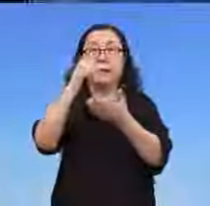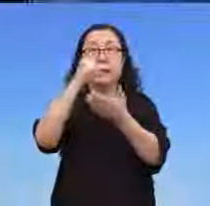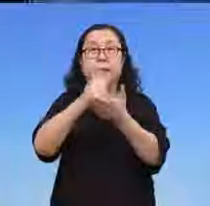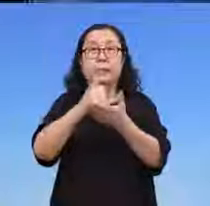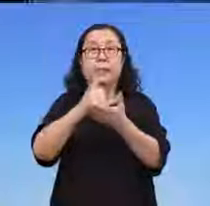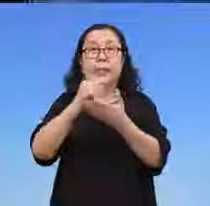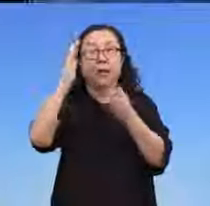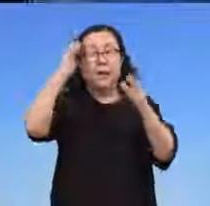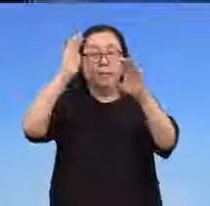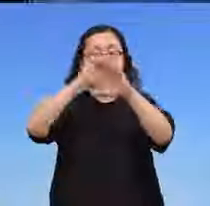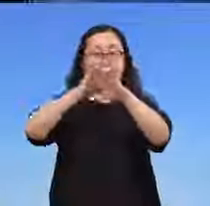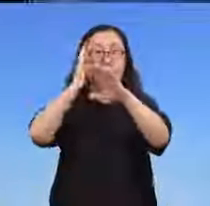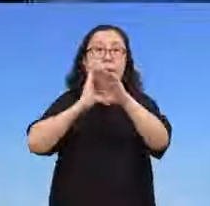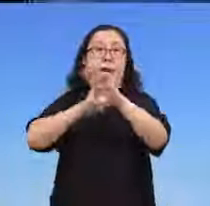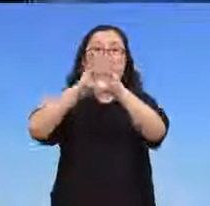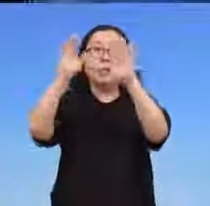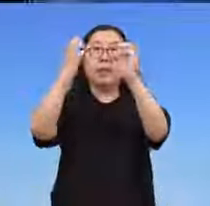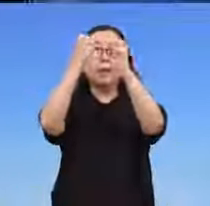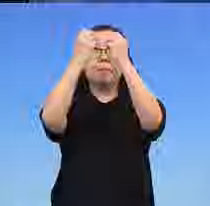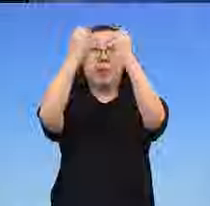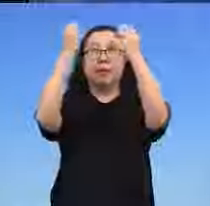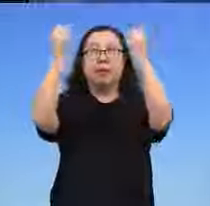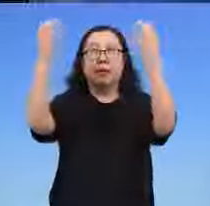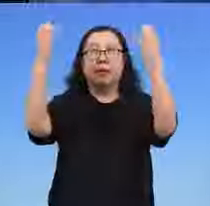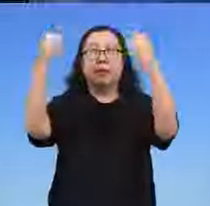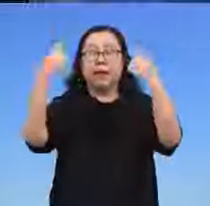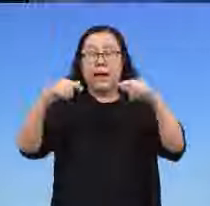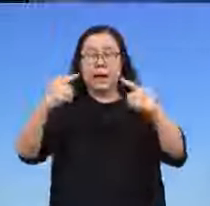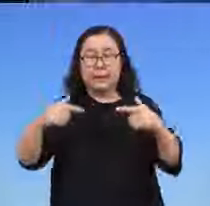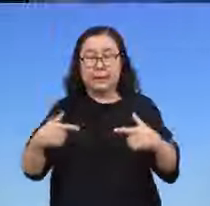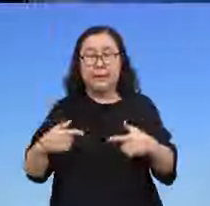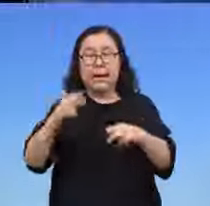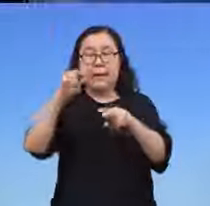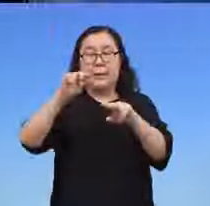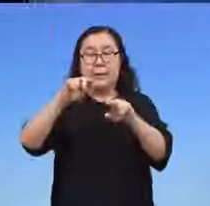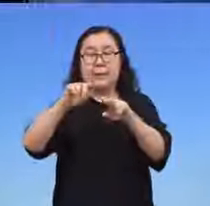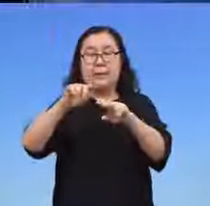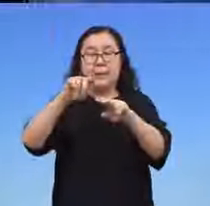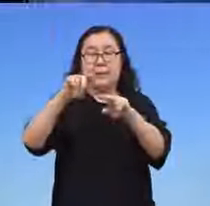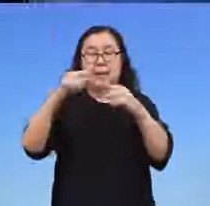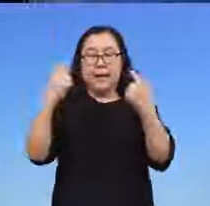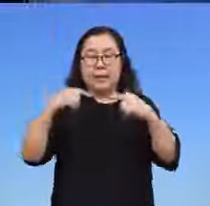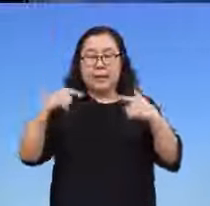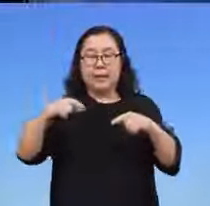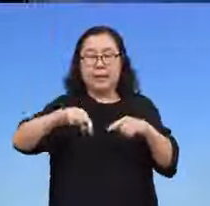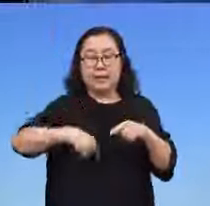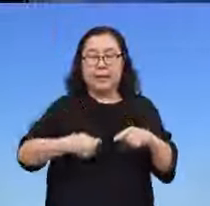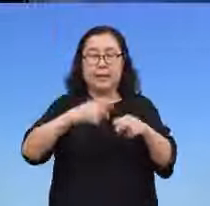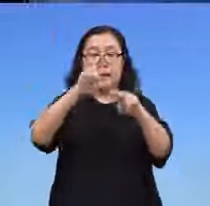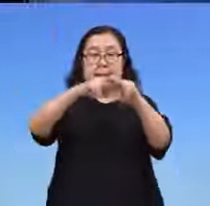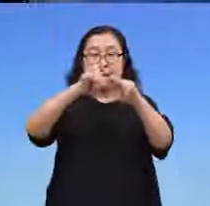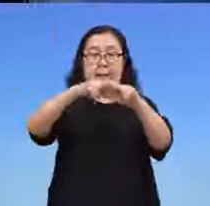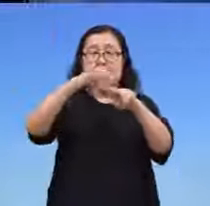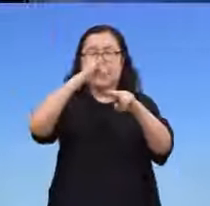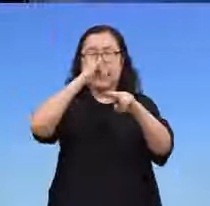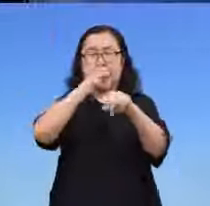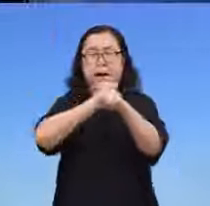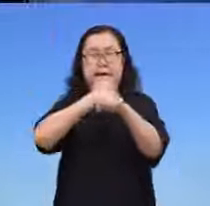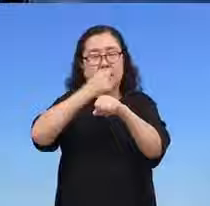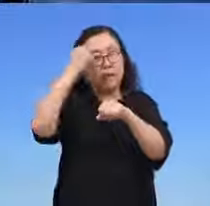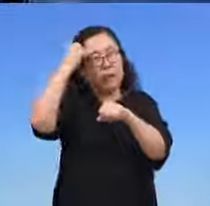하나님, 밤하늘의 별들을 언제나 제자리에 가져다 놓으시니 참 대단하십니다.